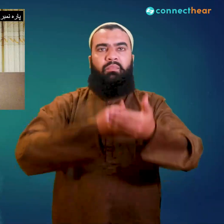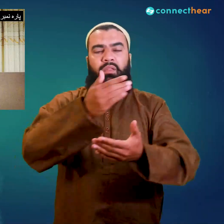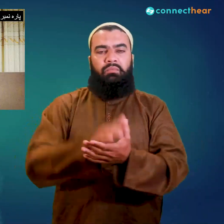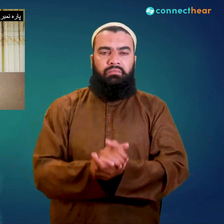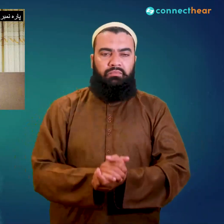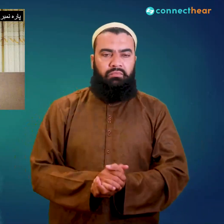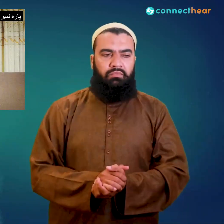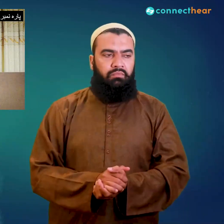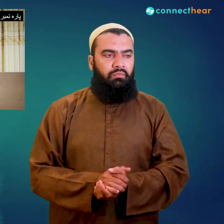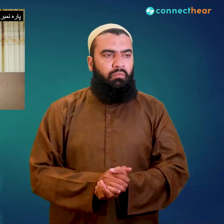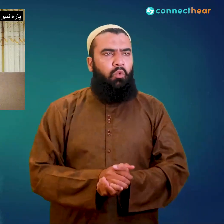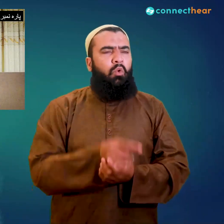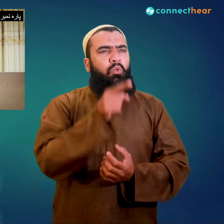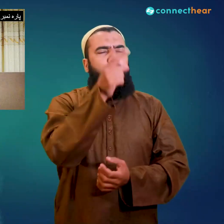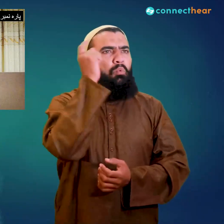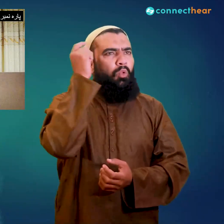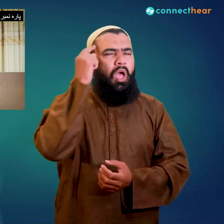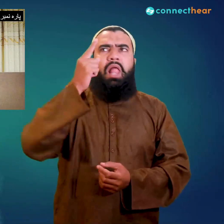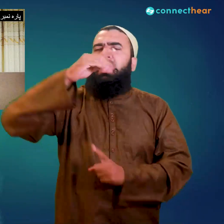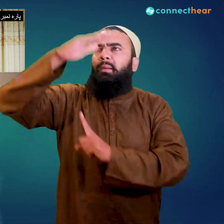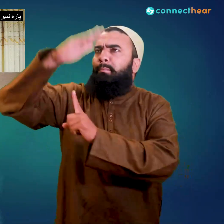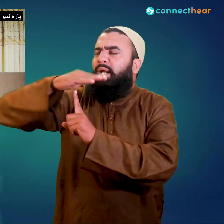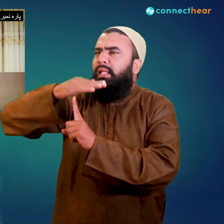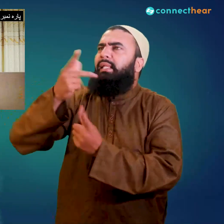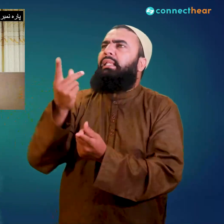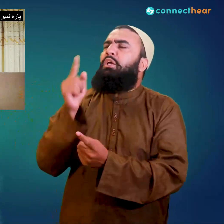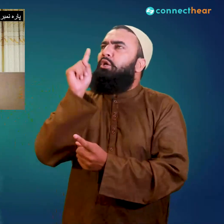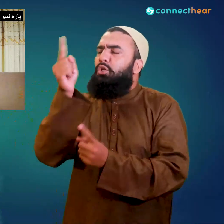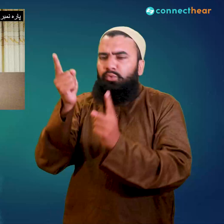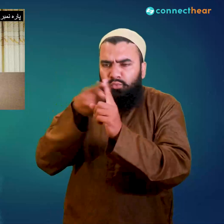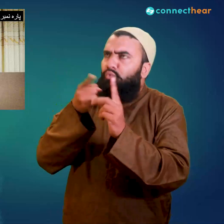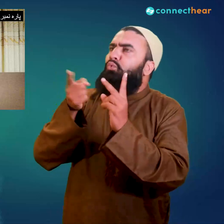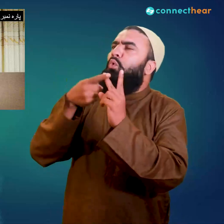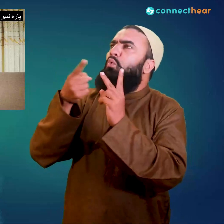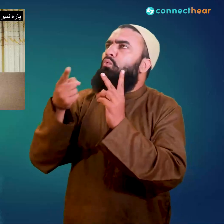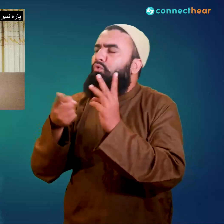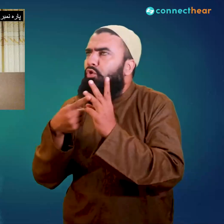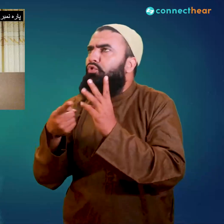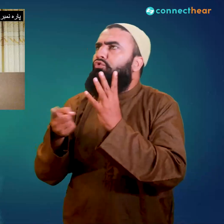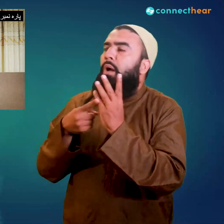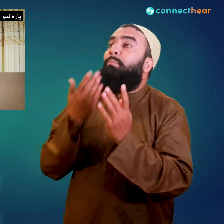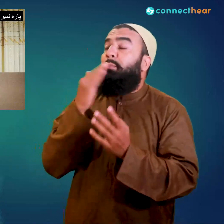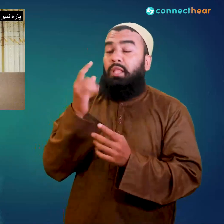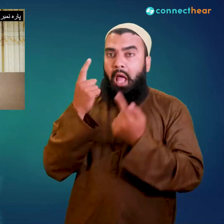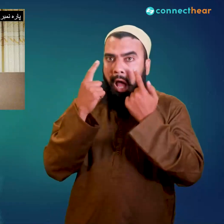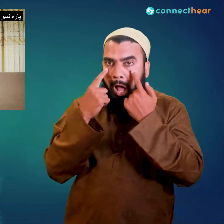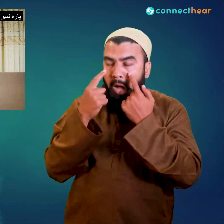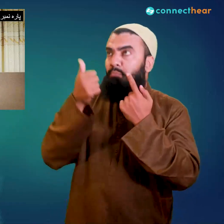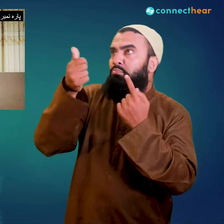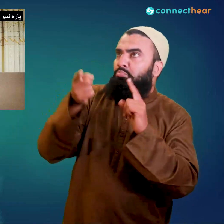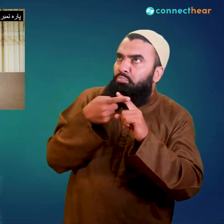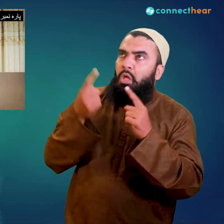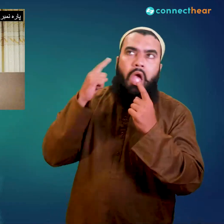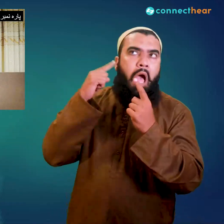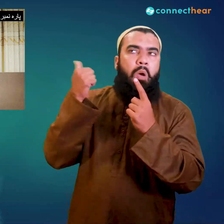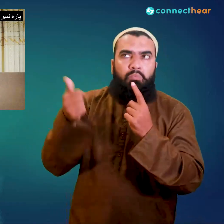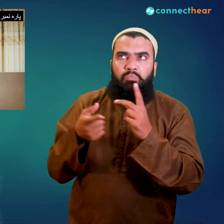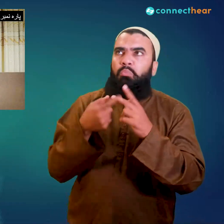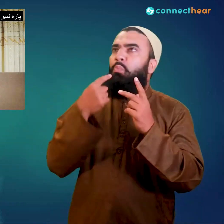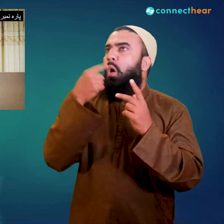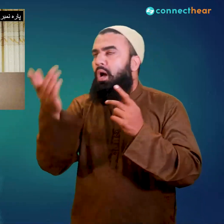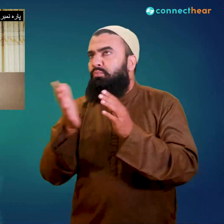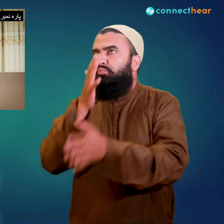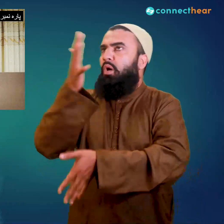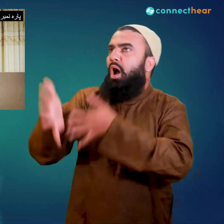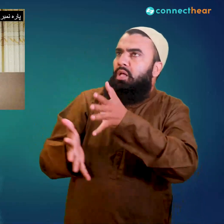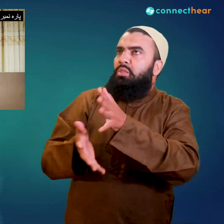نعمتوں کو شمار کرنا چاہو تو شمار نہیں کر سکتے۔ قرآن مجید احادیث مبارکہ میں فرمایا گیا کہ اللہ کی